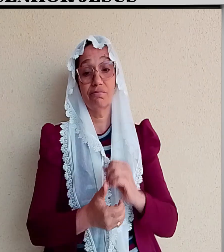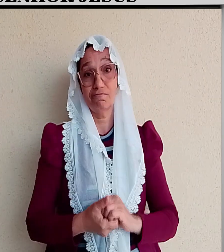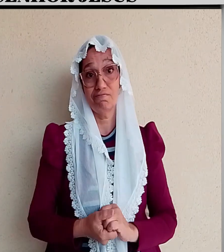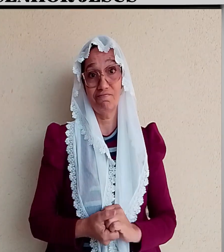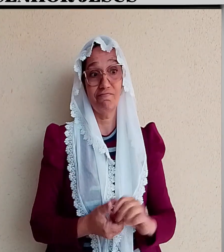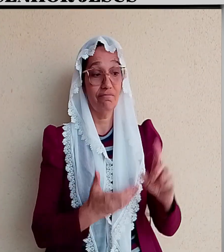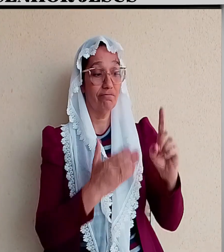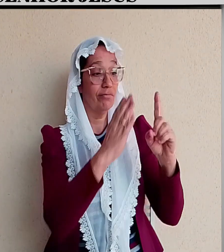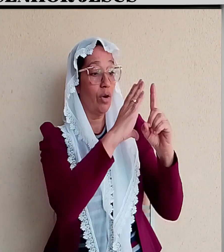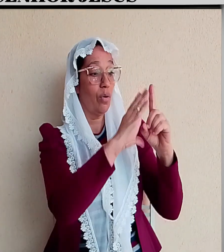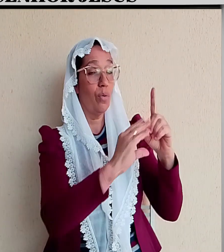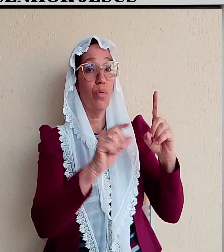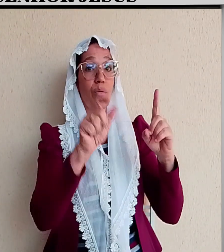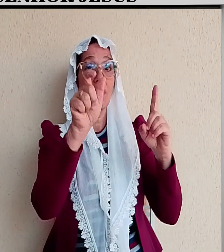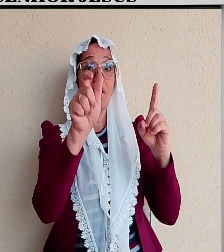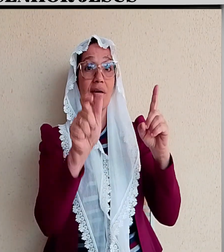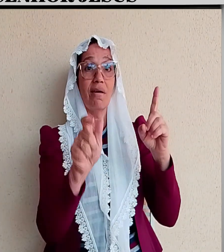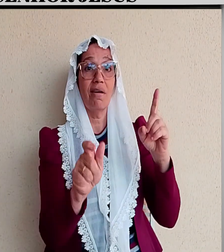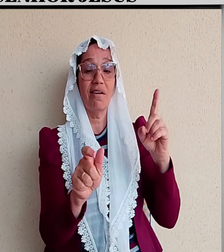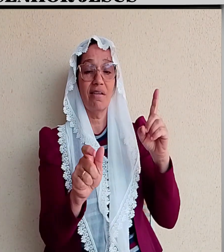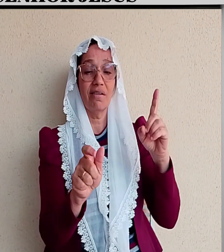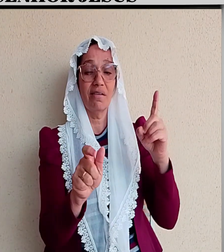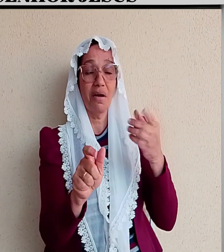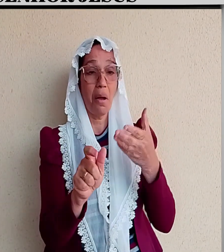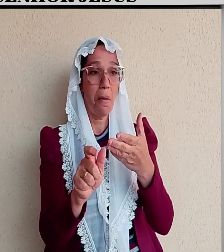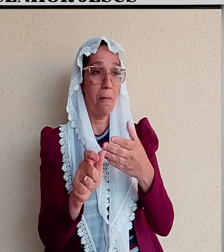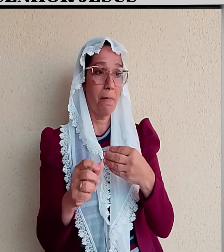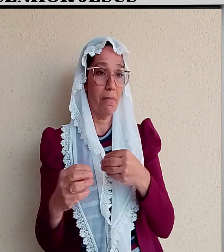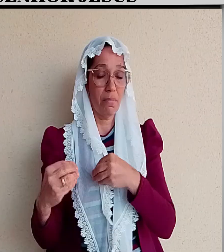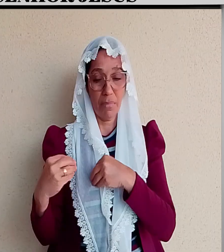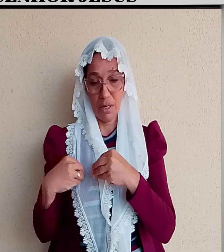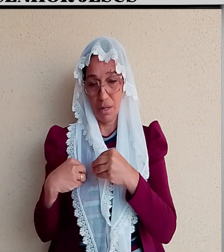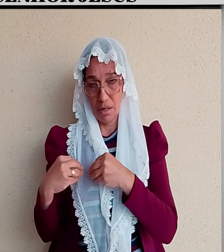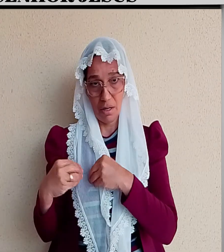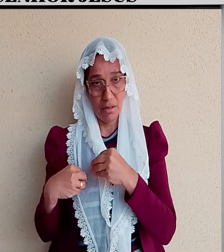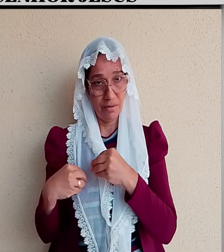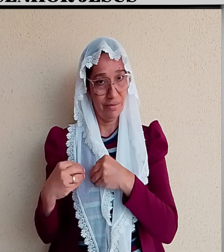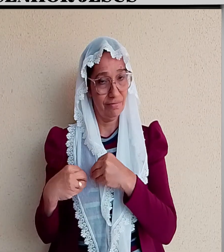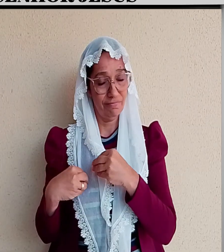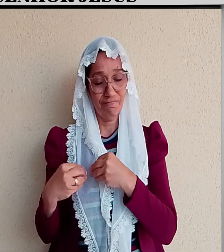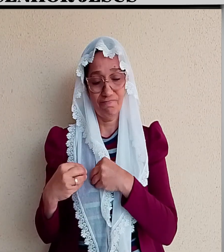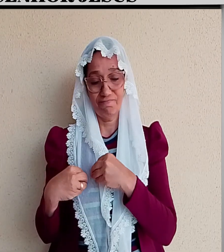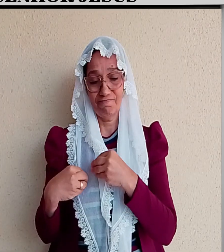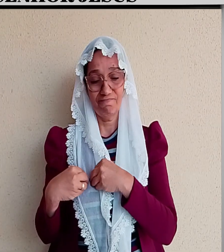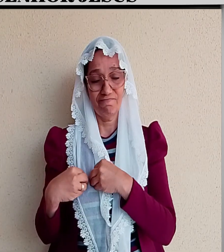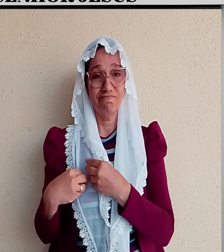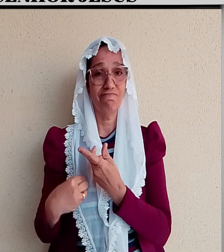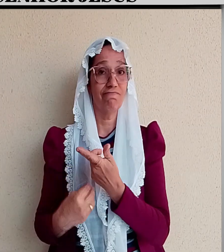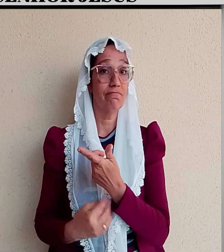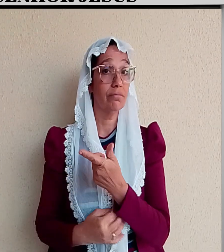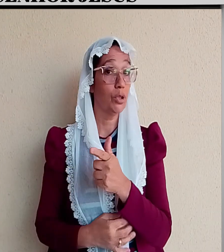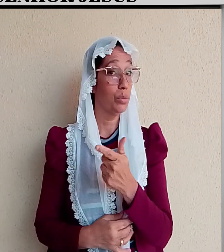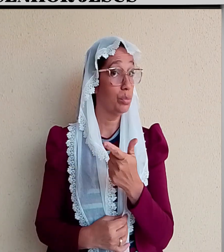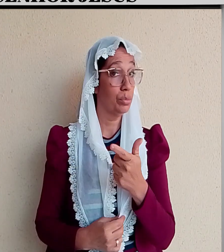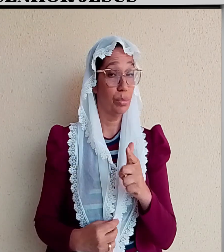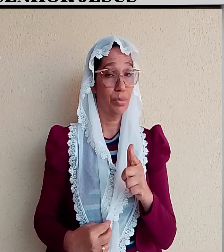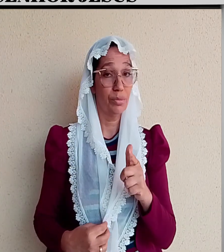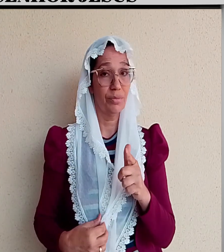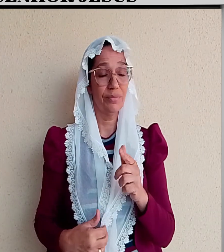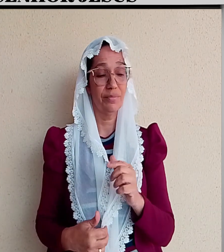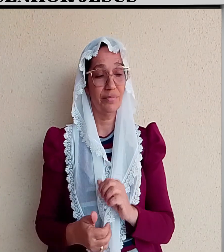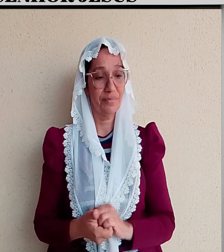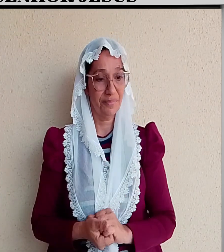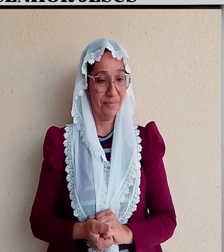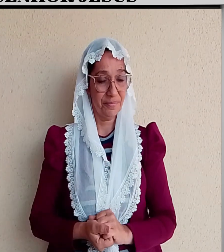que perseverar até o fim será salvo. É porque vai ter aqueles que não vai perseverar até o fim. Vai ter aqueles que vai se apegar